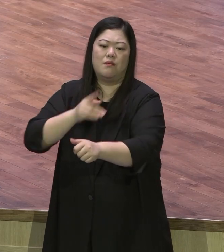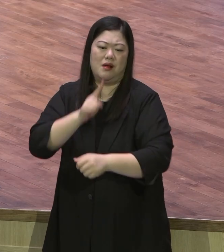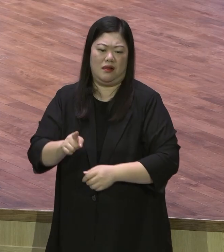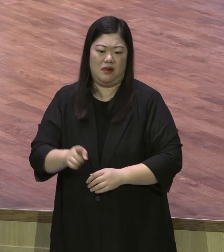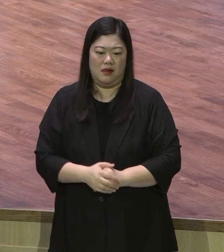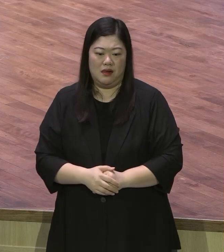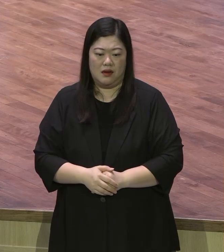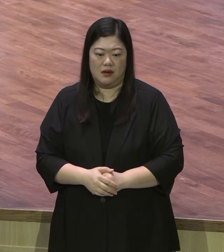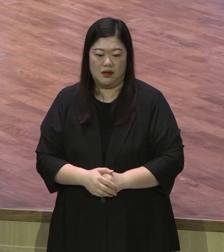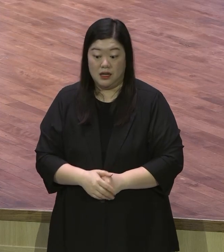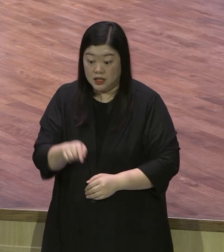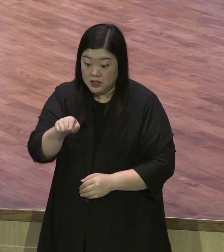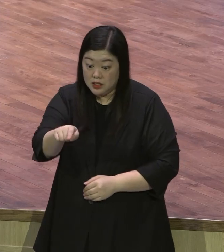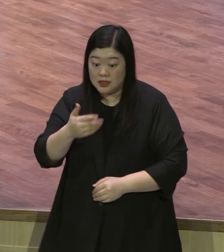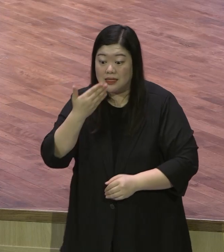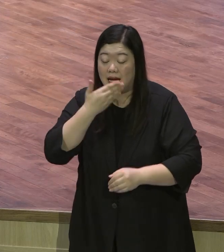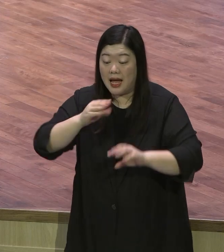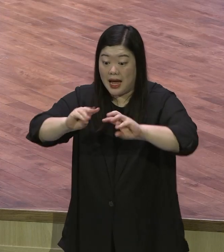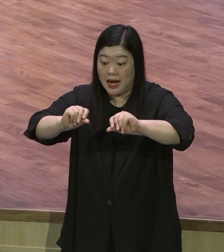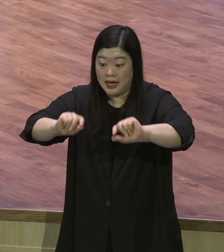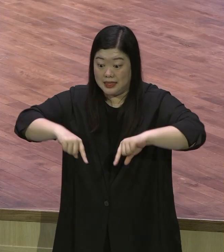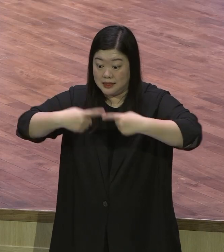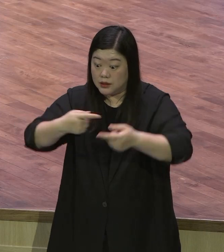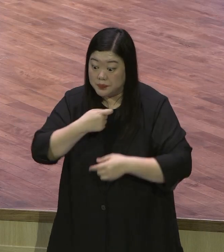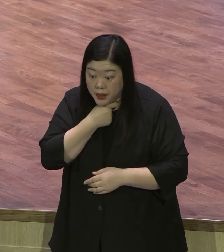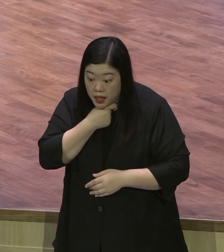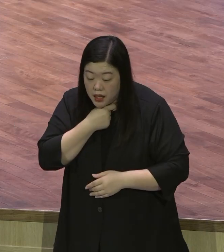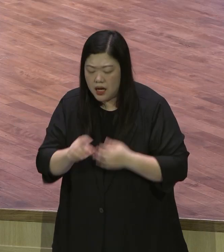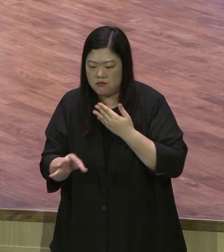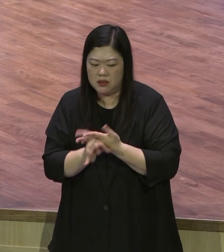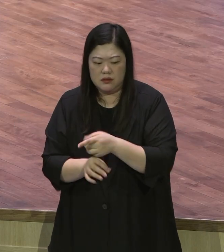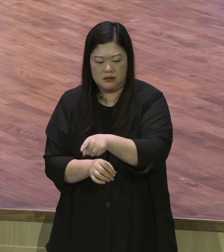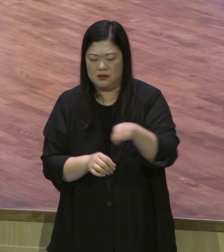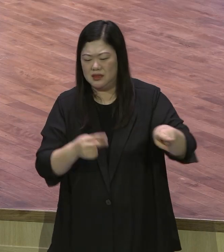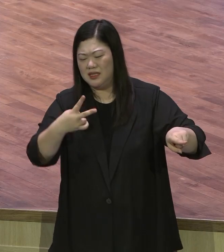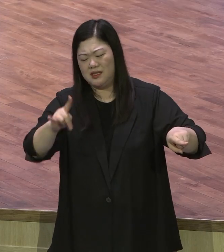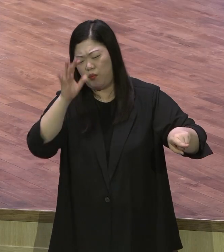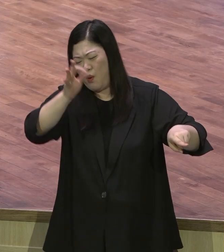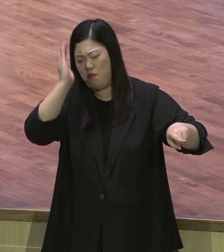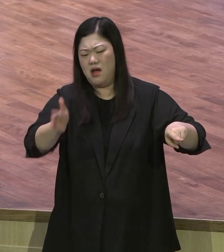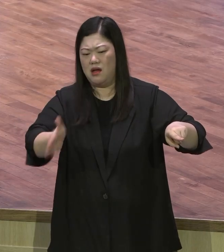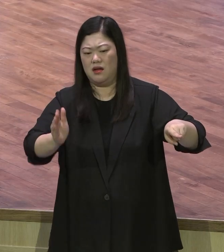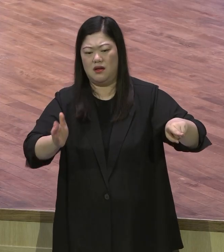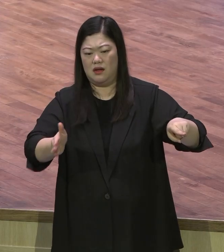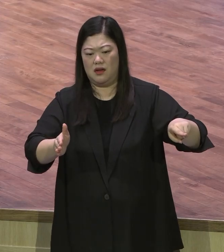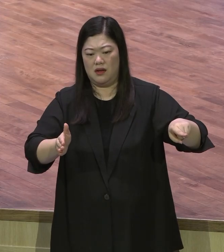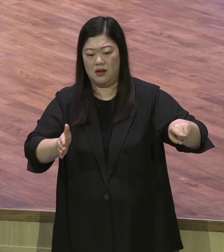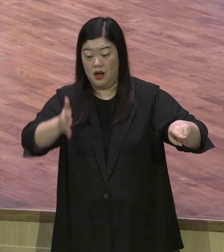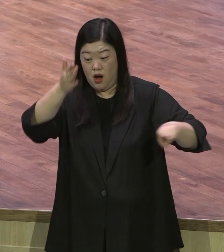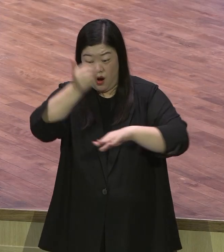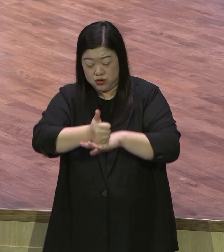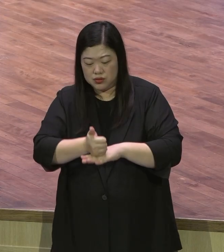체질 가지고는 안 돼. 그러니까 완전히 이제는 말씀 따라가는 이런 체질로 바뀌어야 된다.